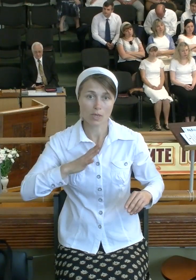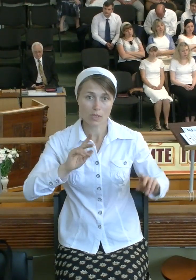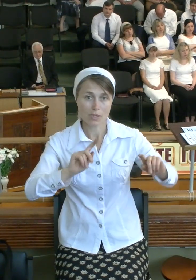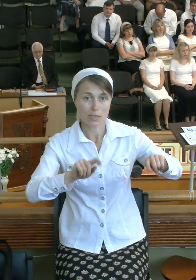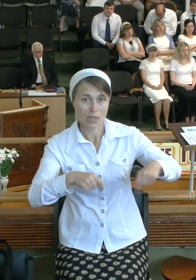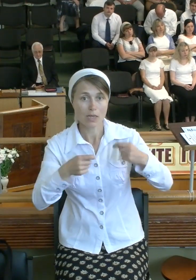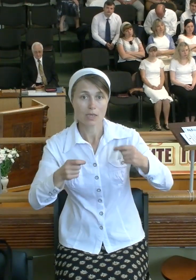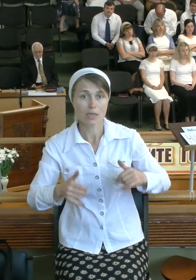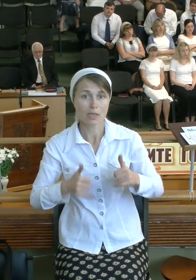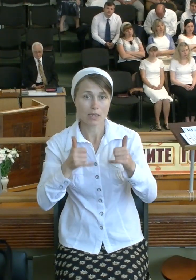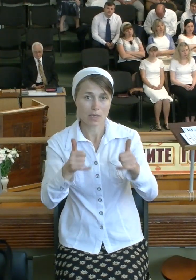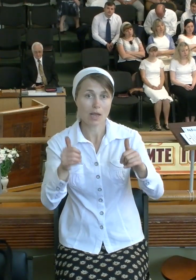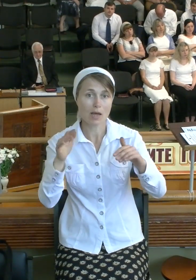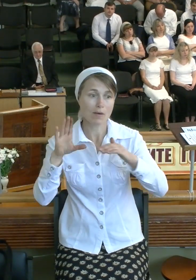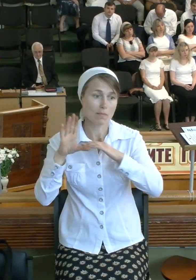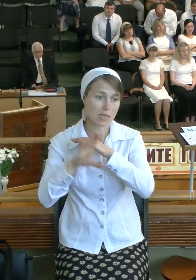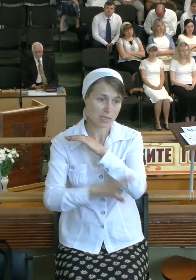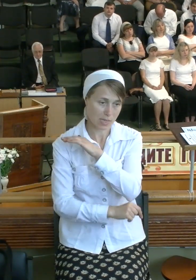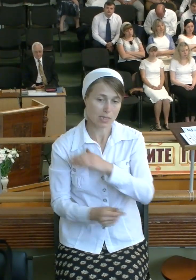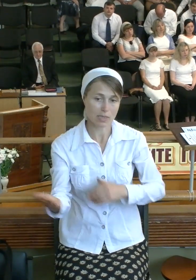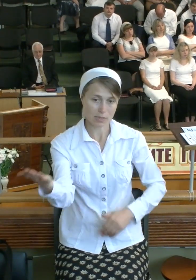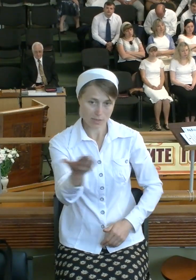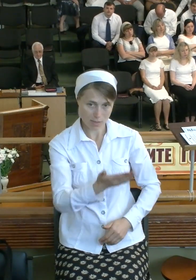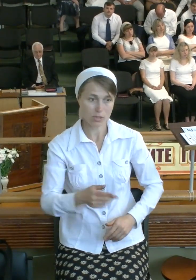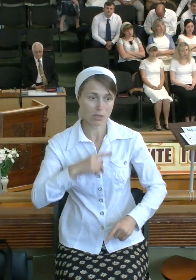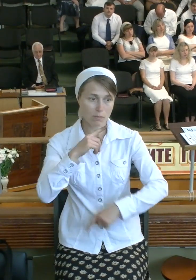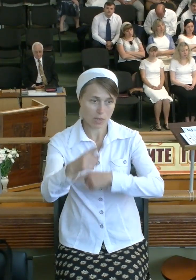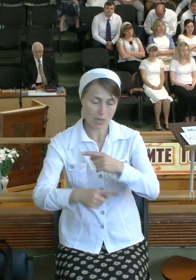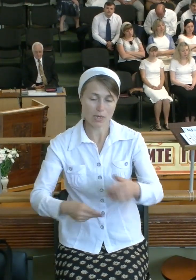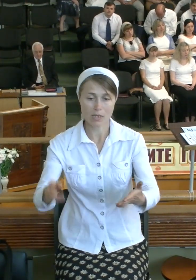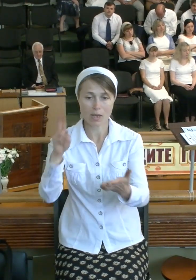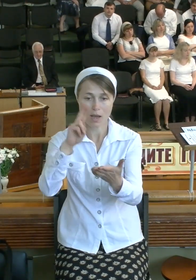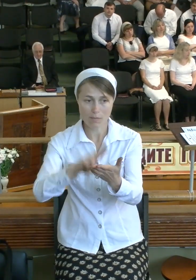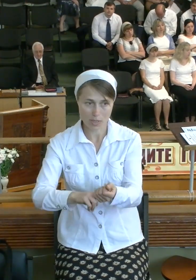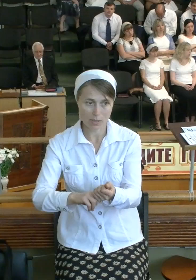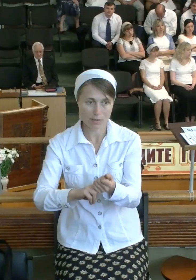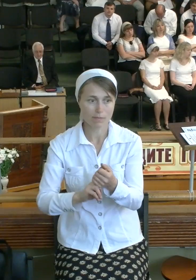для последних наших поколений. Аминь.